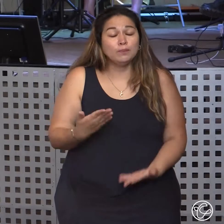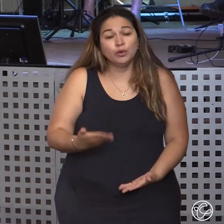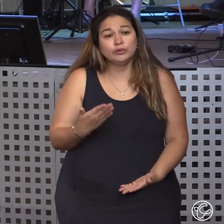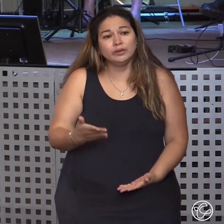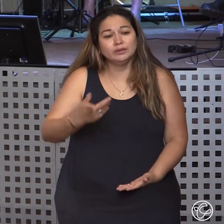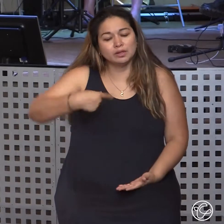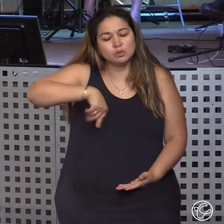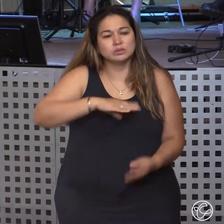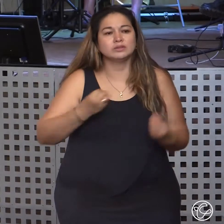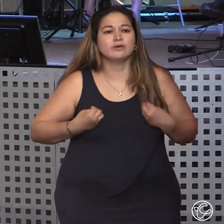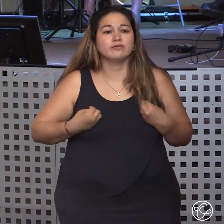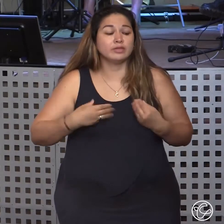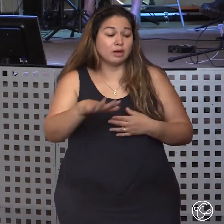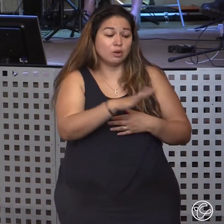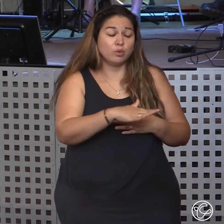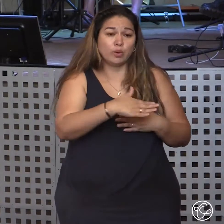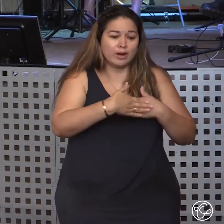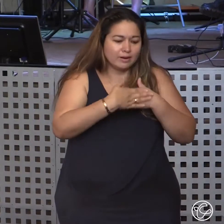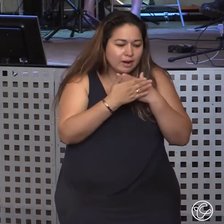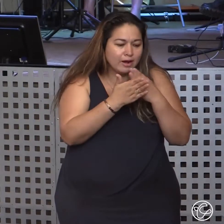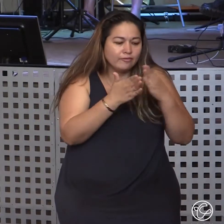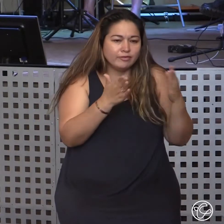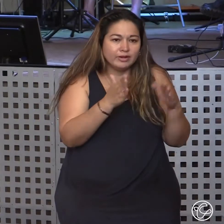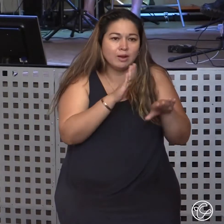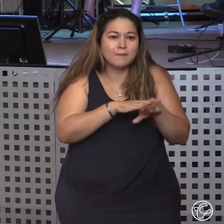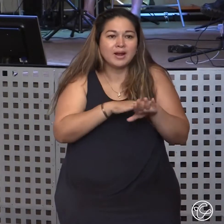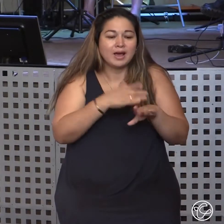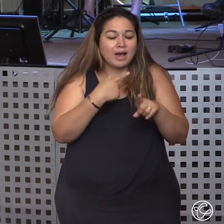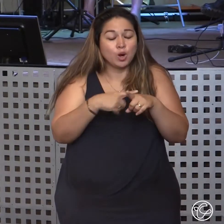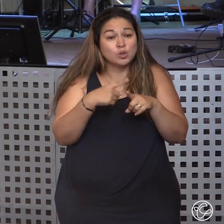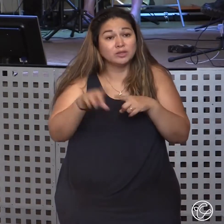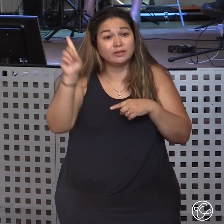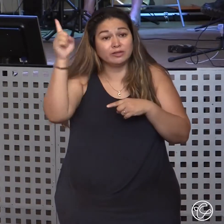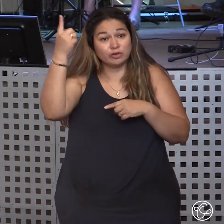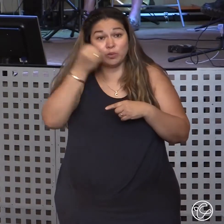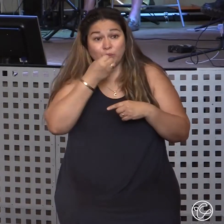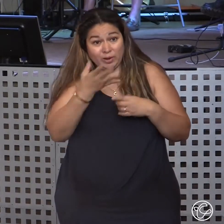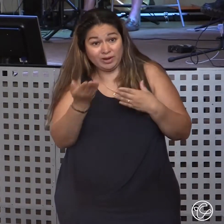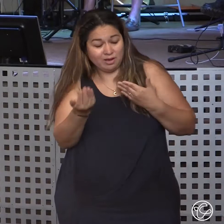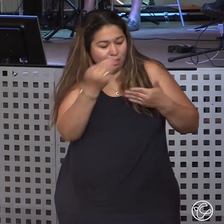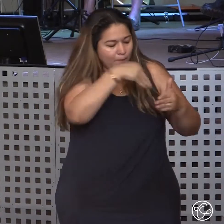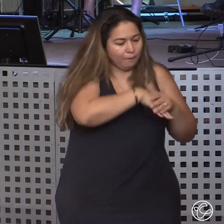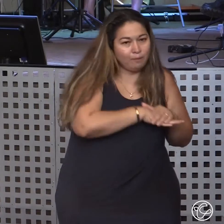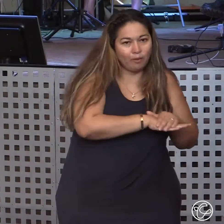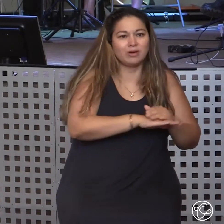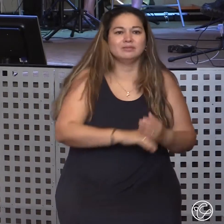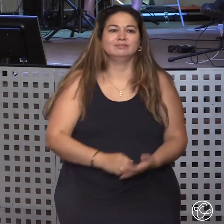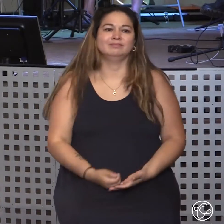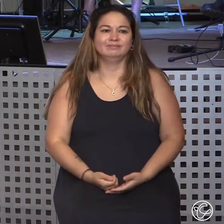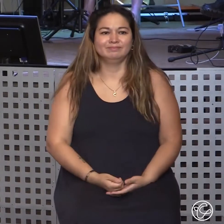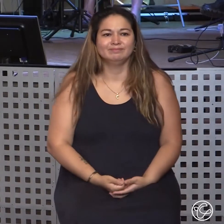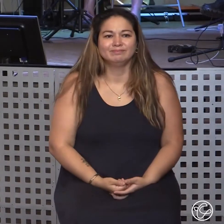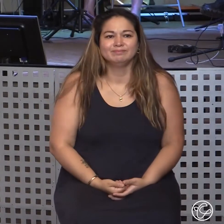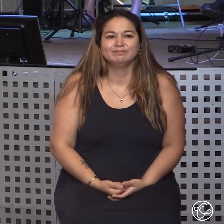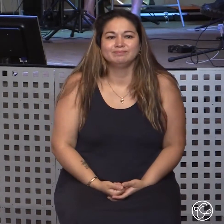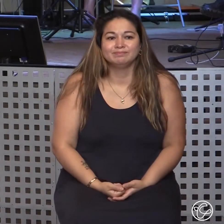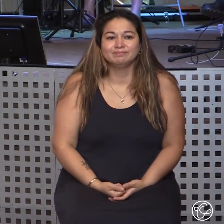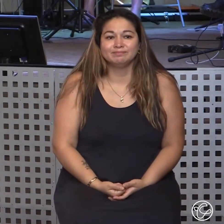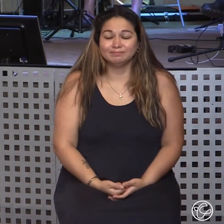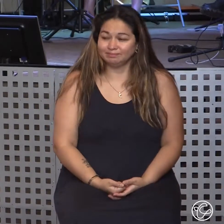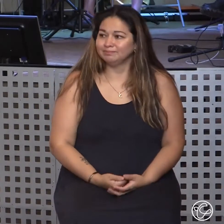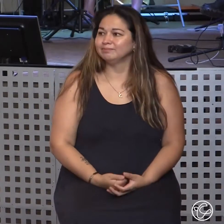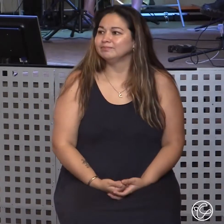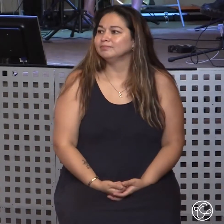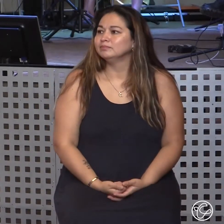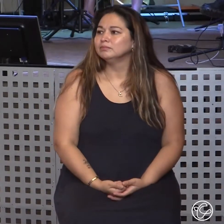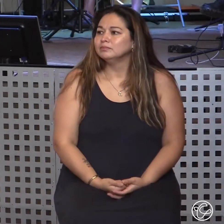hacer en este tiempo, en mi propia vida, y que como iglesia lo podamos realizar. Como digo, José no controló, pero sí